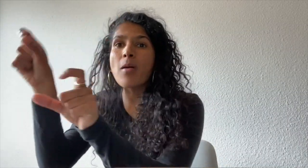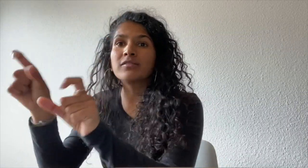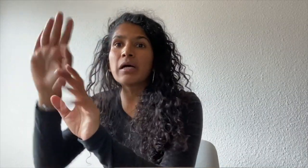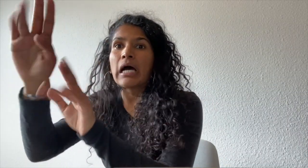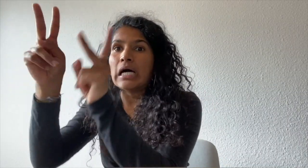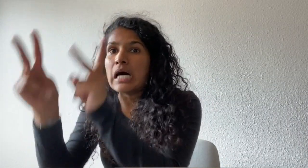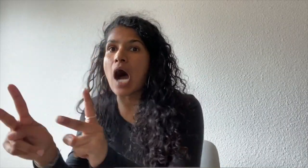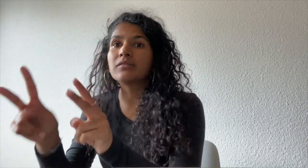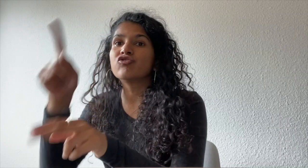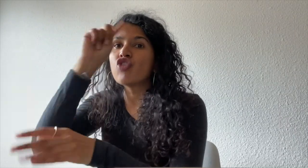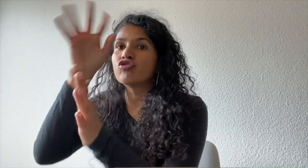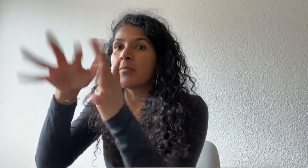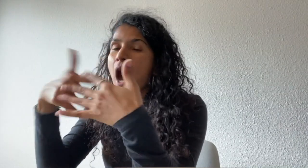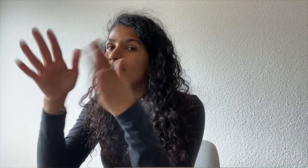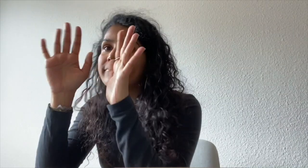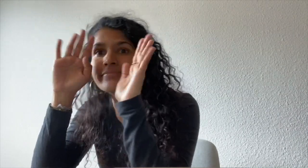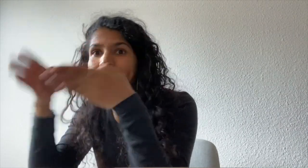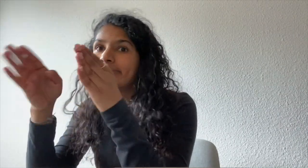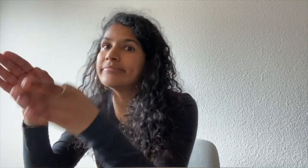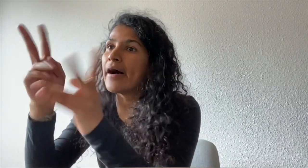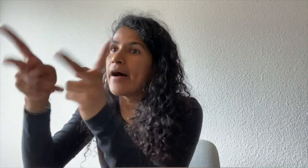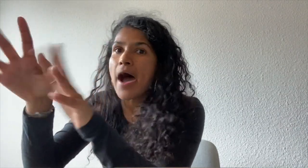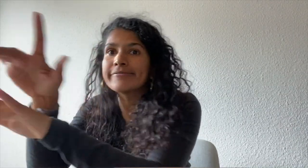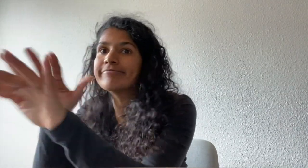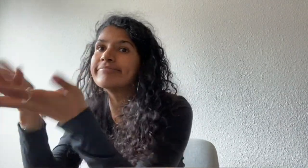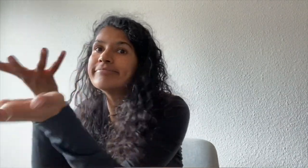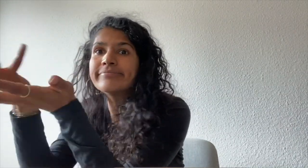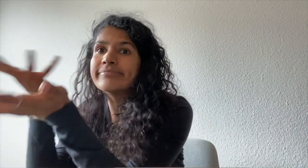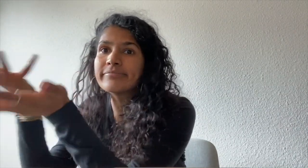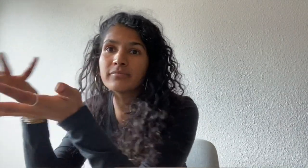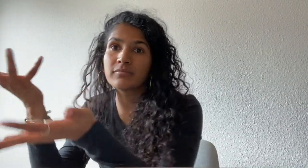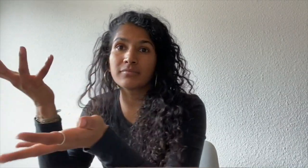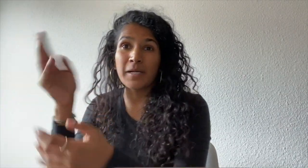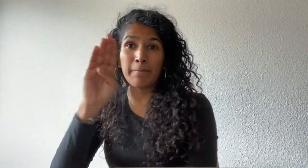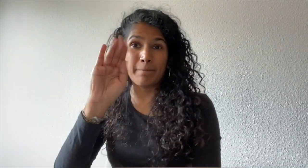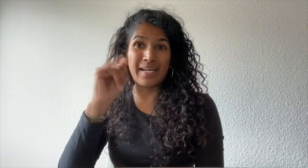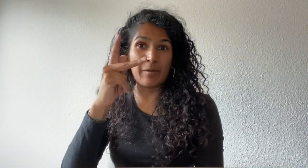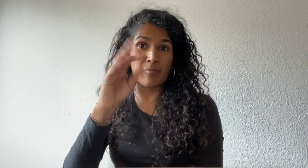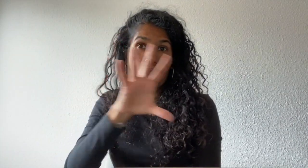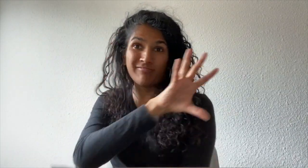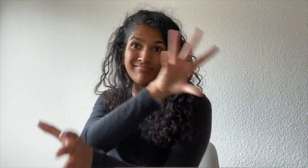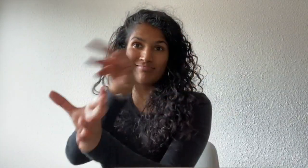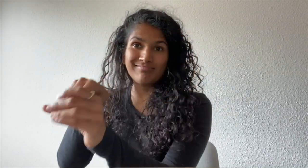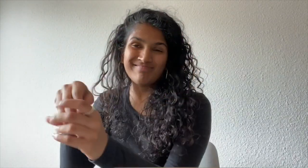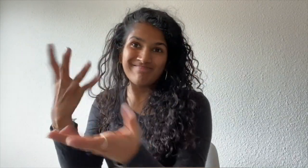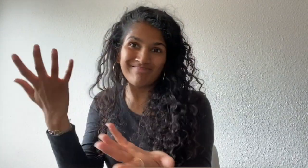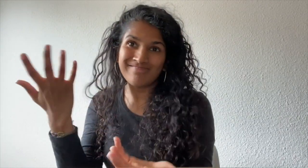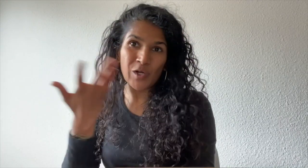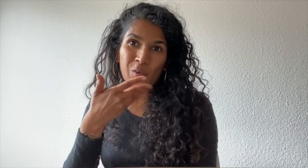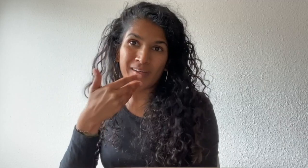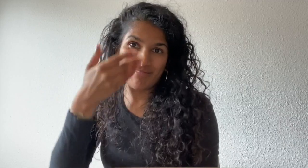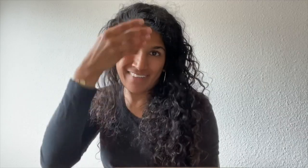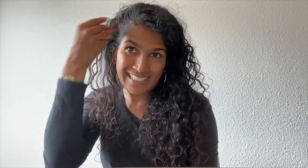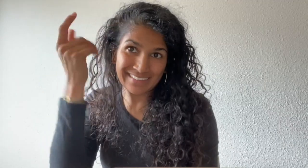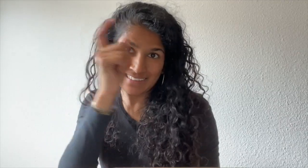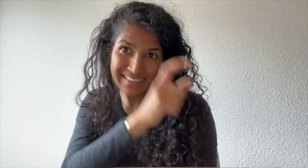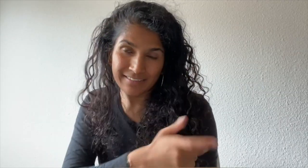ihr Aktivismus sich auf die Einforderung von Rechten weißer Personen und der deutschen Gebärdensprache